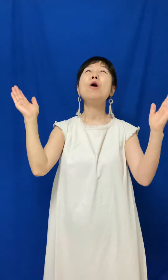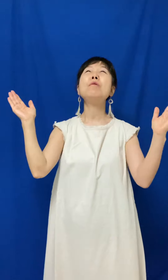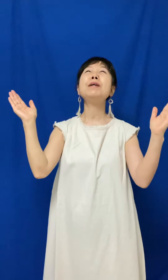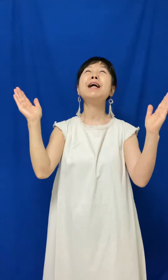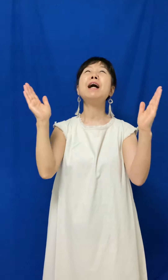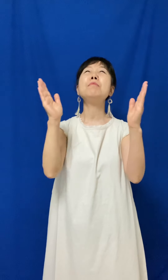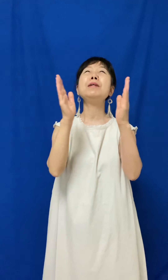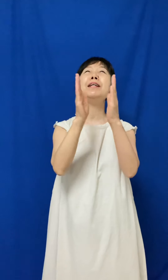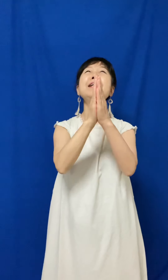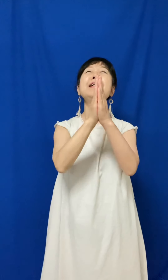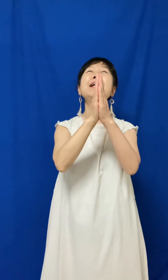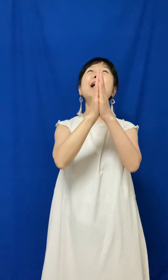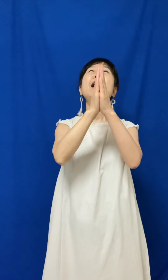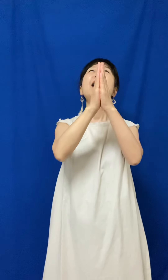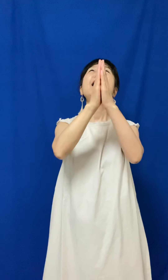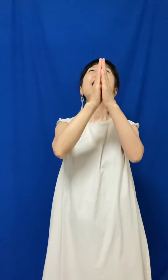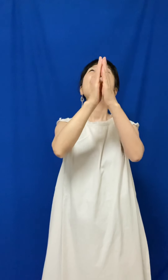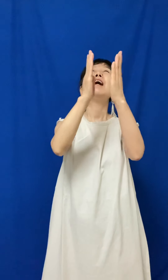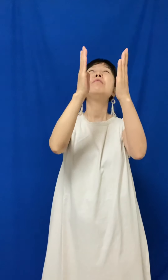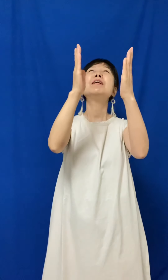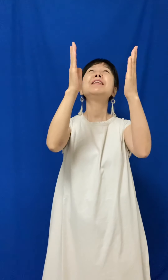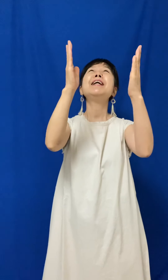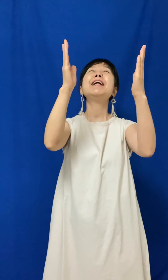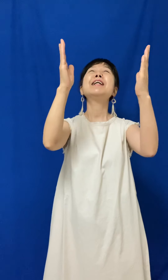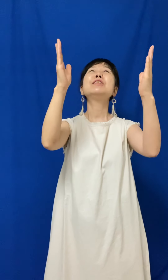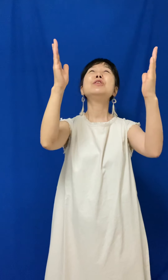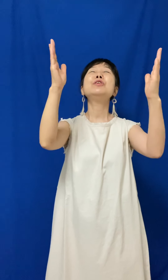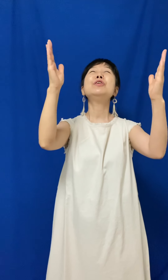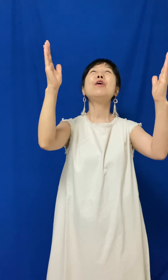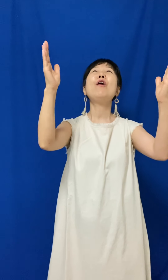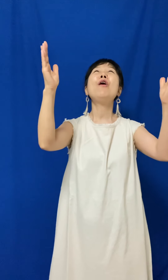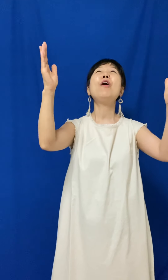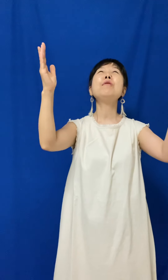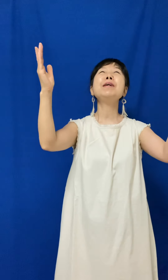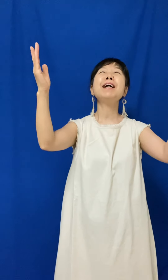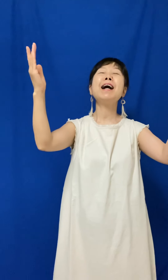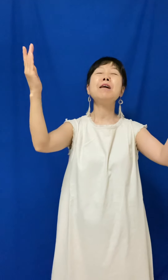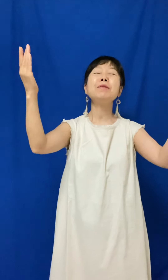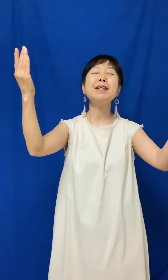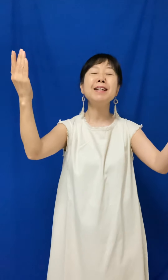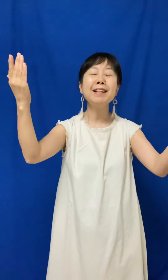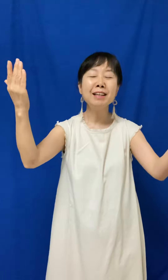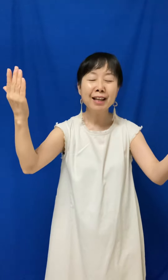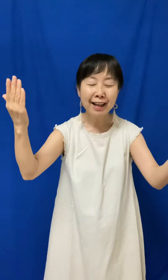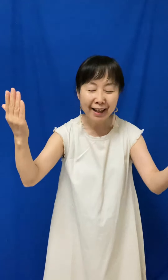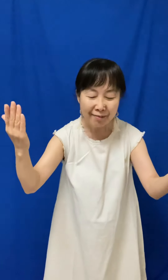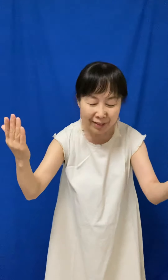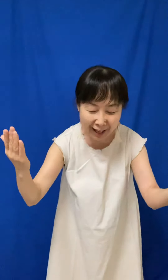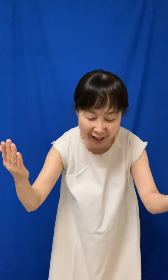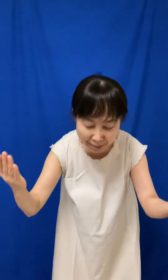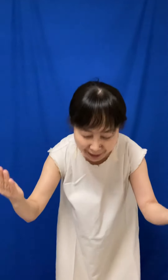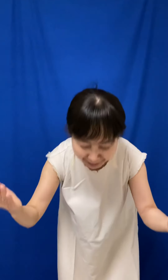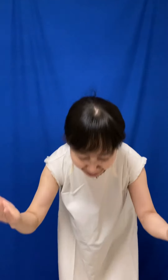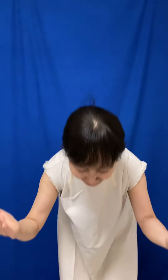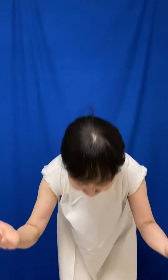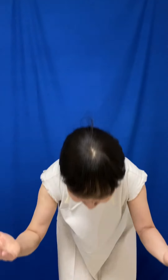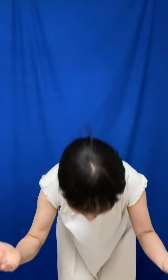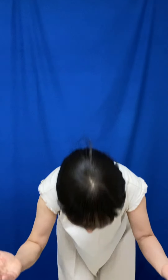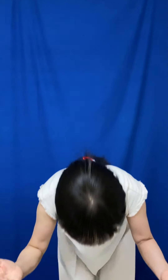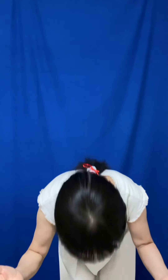ミカミ、アマテラスオホミカミ、アマテラスオ